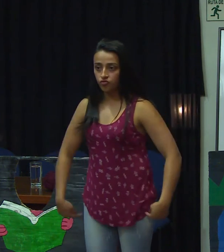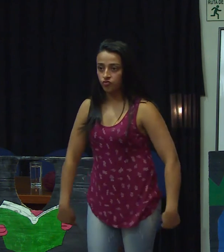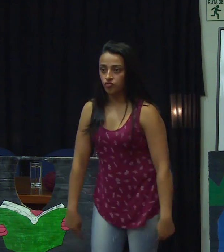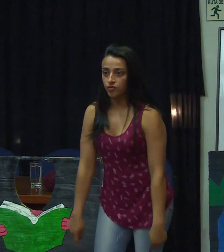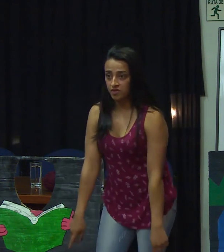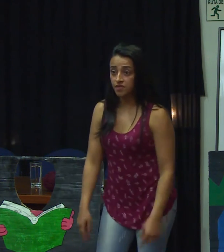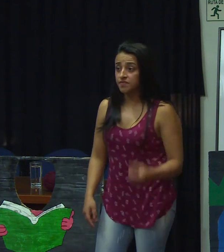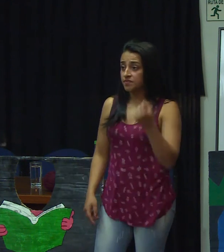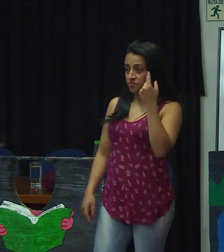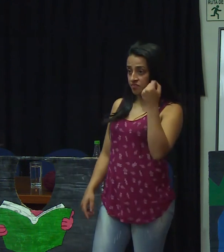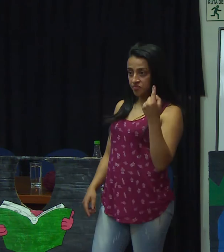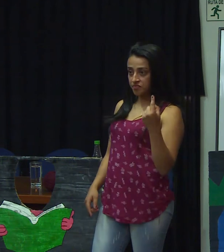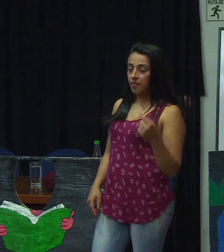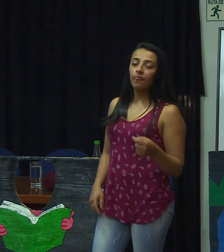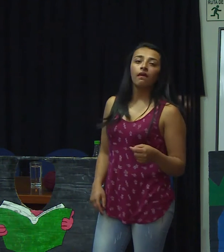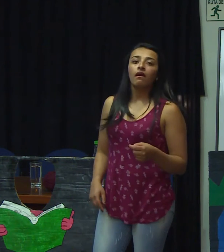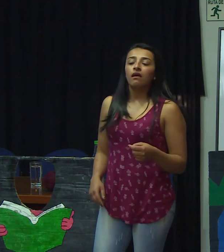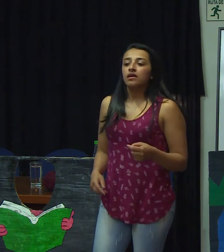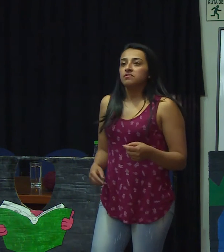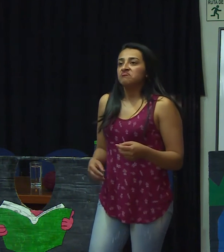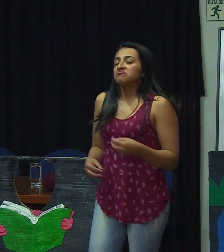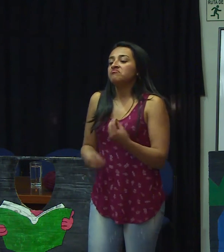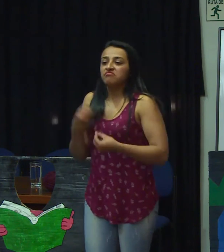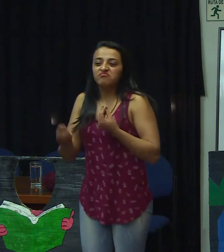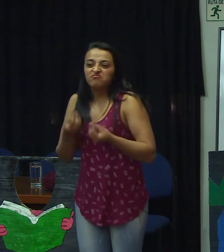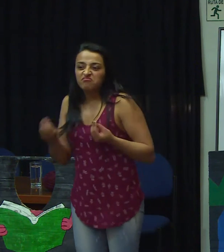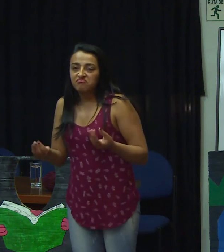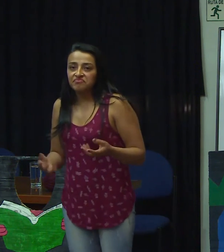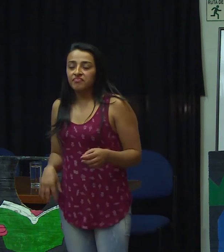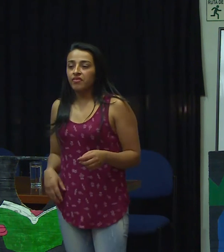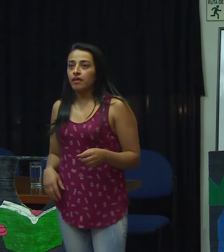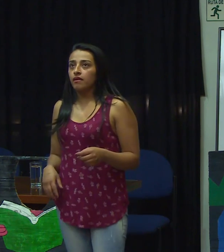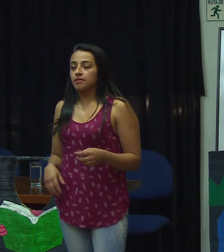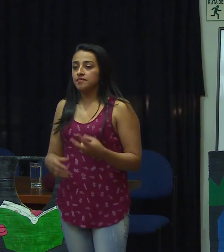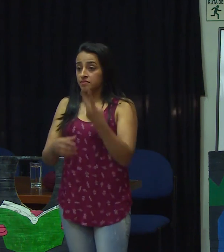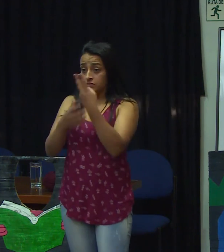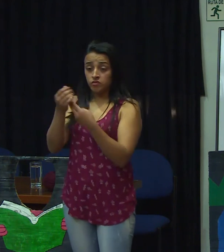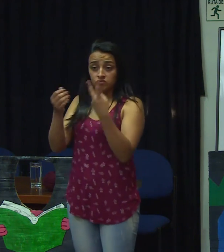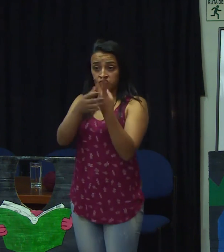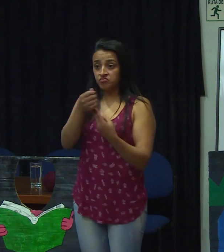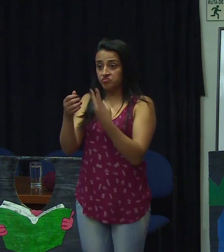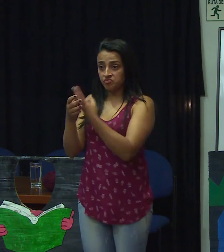Donde cada pareja va a dibujar la silueta, se va a dibujar la silueta de uno de los compañeros.